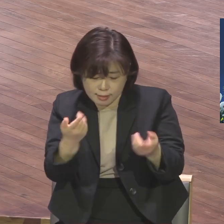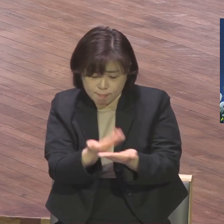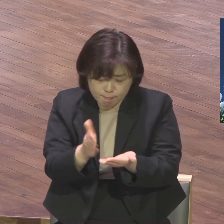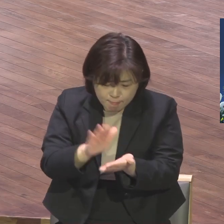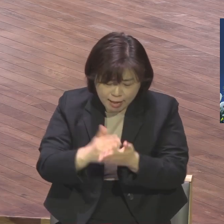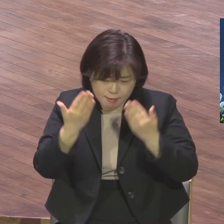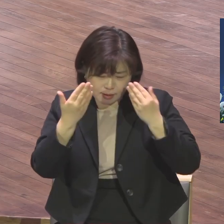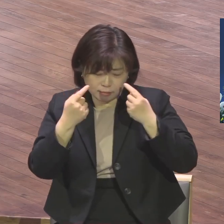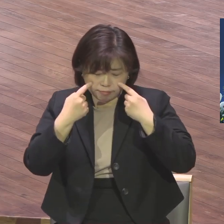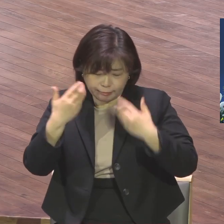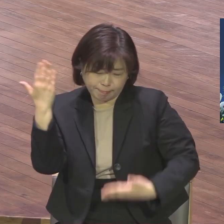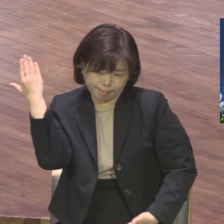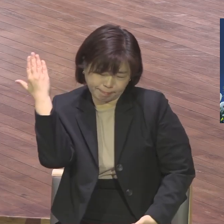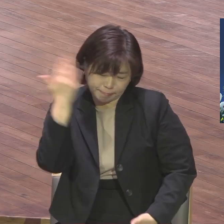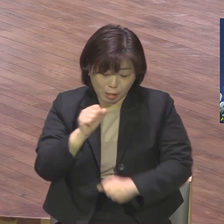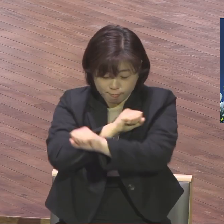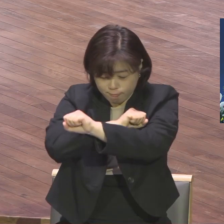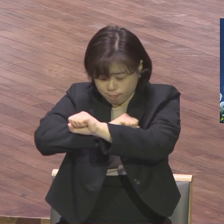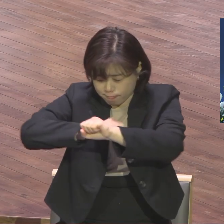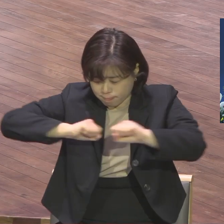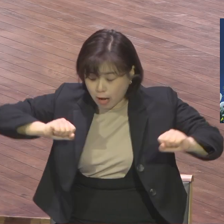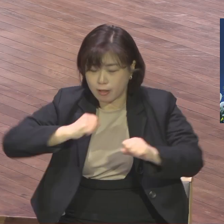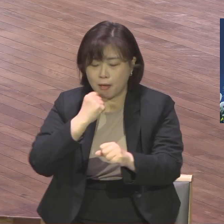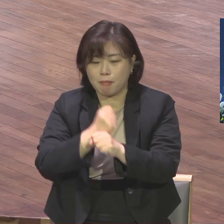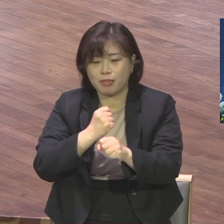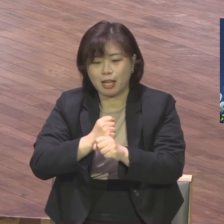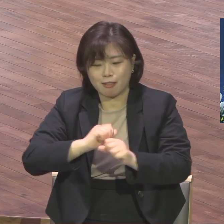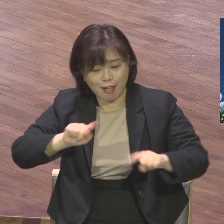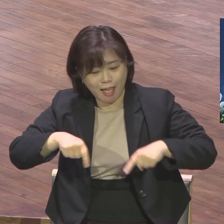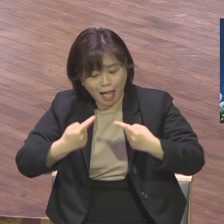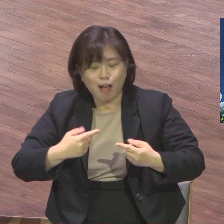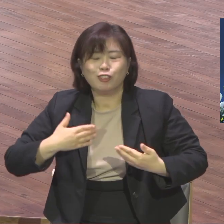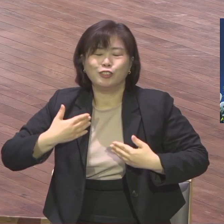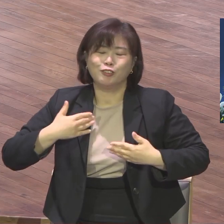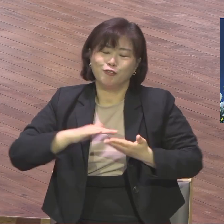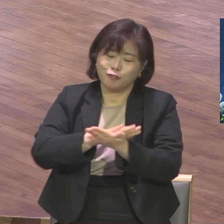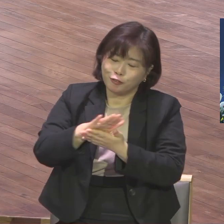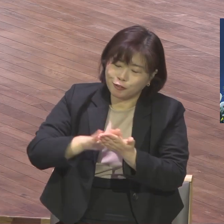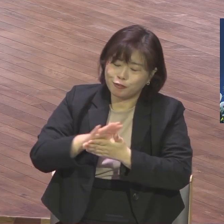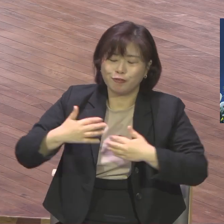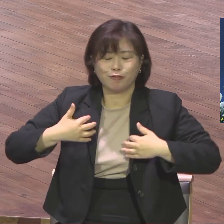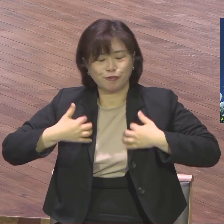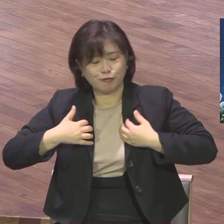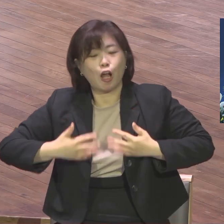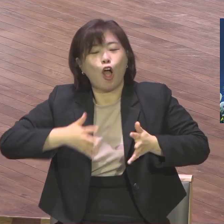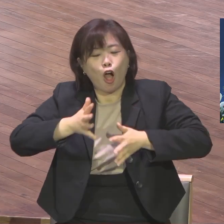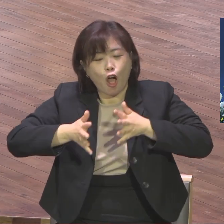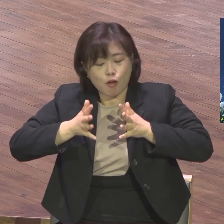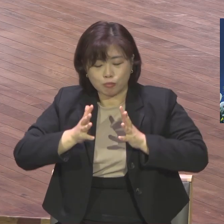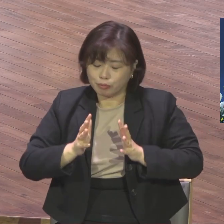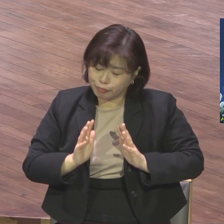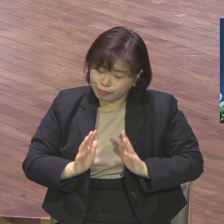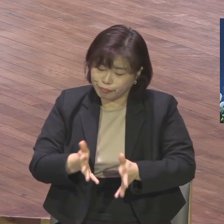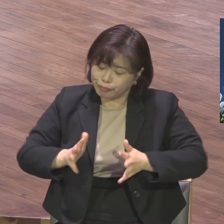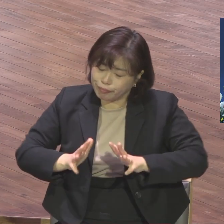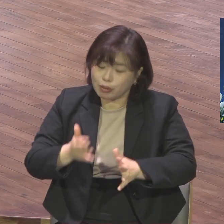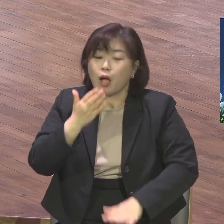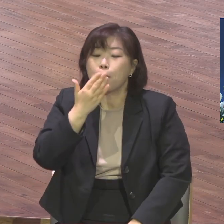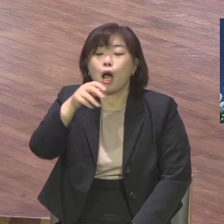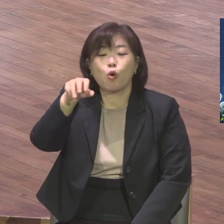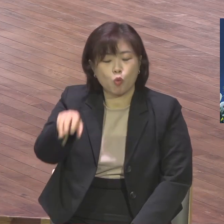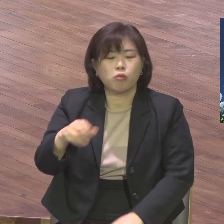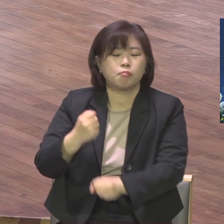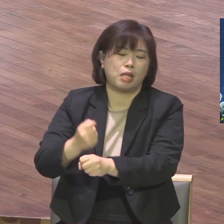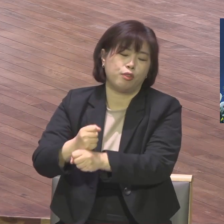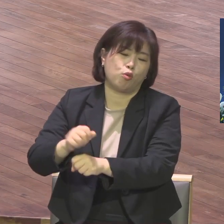이 불신자들이 교회 발을 디디고 와서 교회 안에 저들도 모래 들어와서 좀 젖어 가도록 빨리 갱신 변화돼야